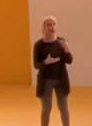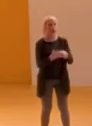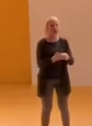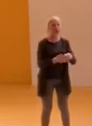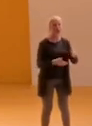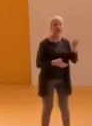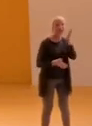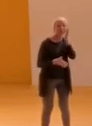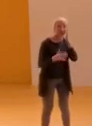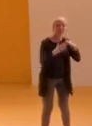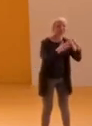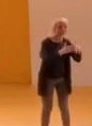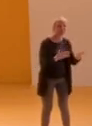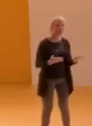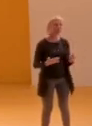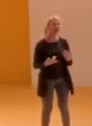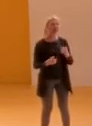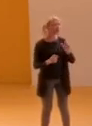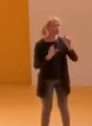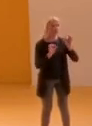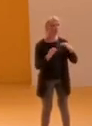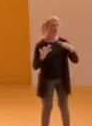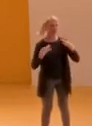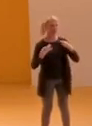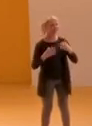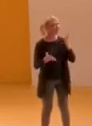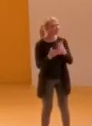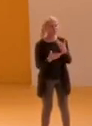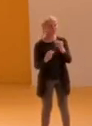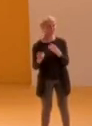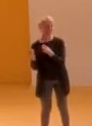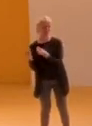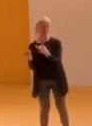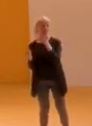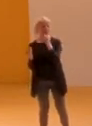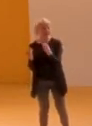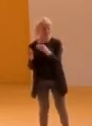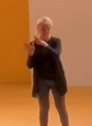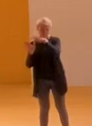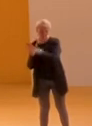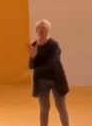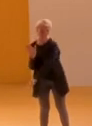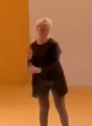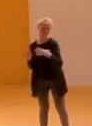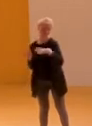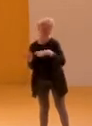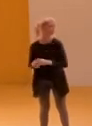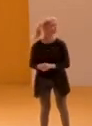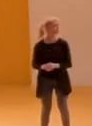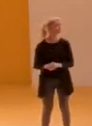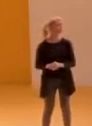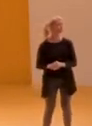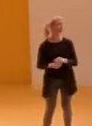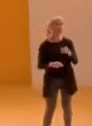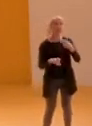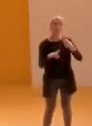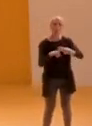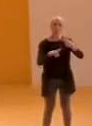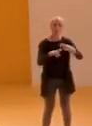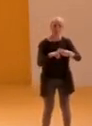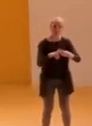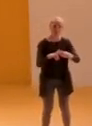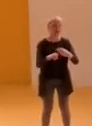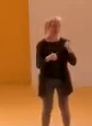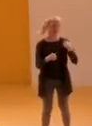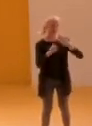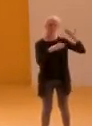Cokolwiek co nie będzie tym że pieniążkiem który traci na wartości i jest to choroba która występowała